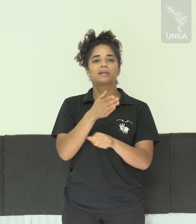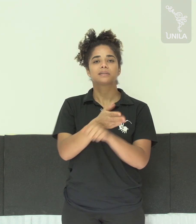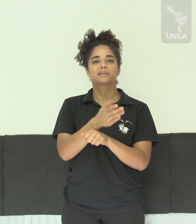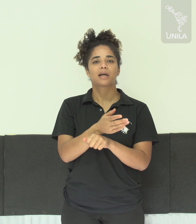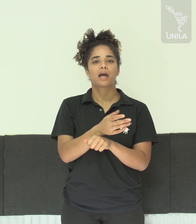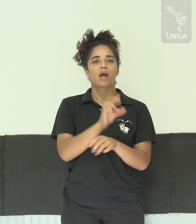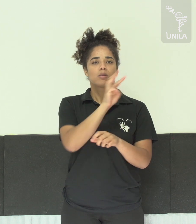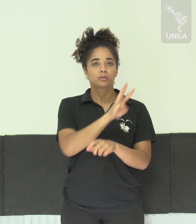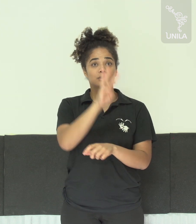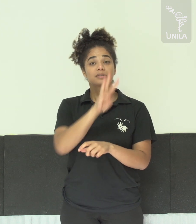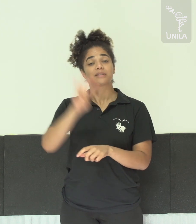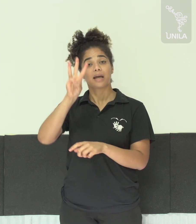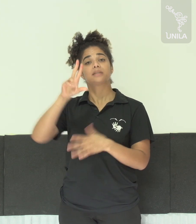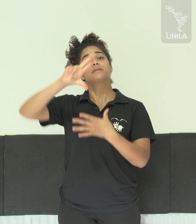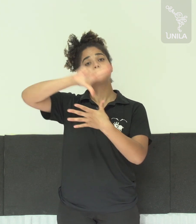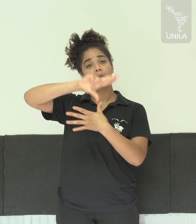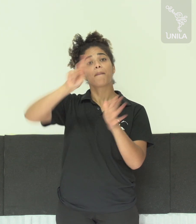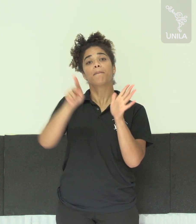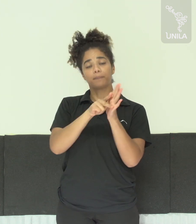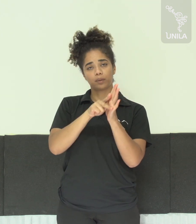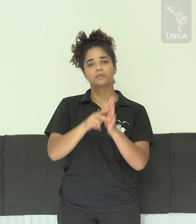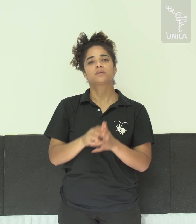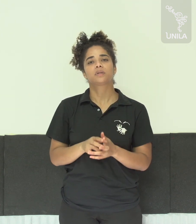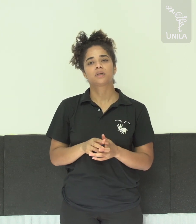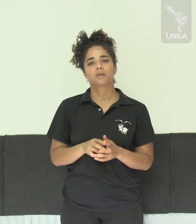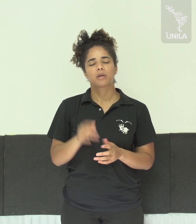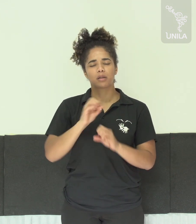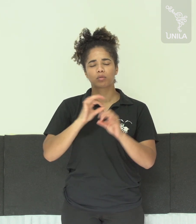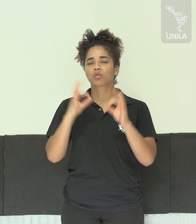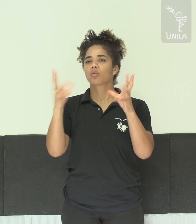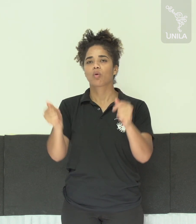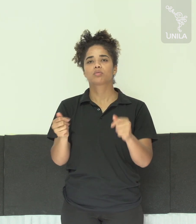da Universidade para a ciência dos mesmos.